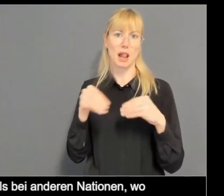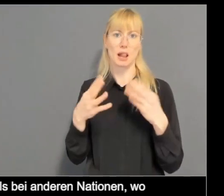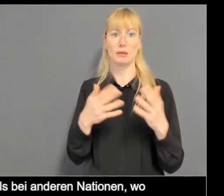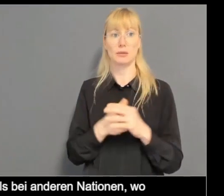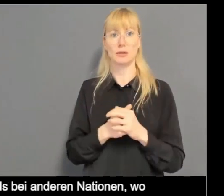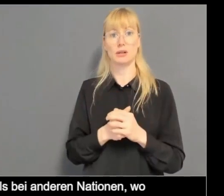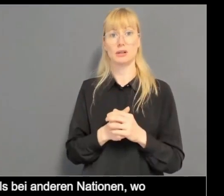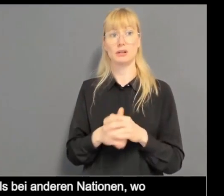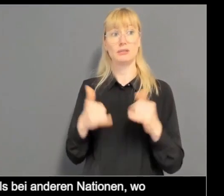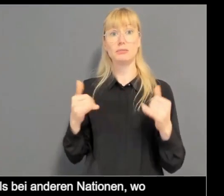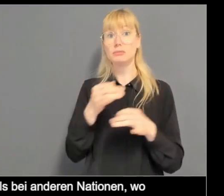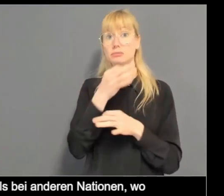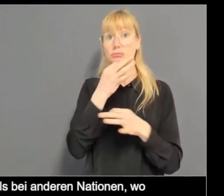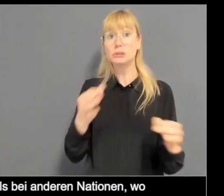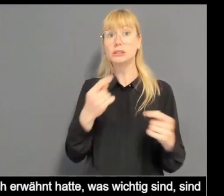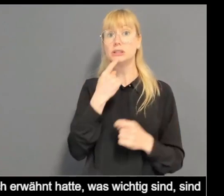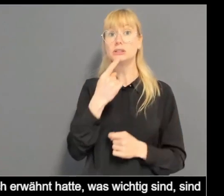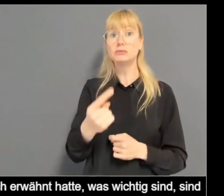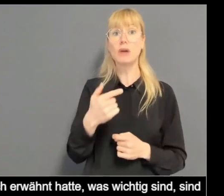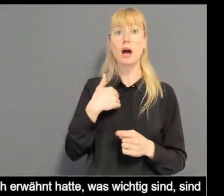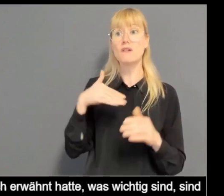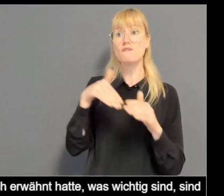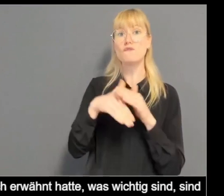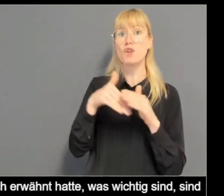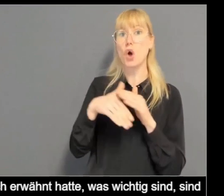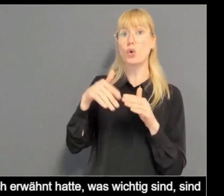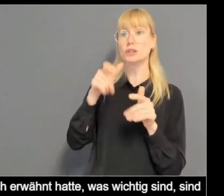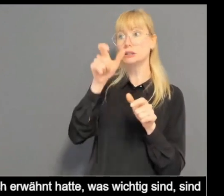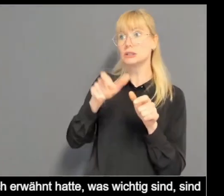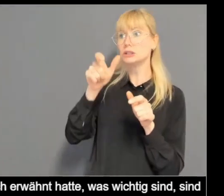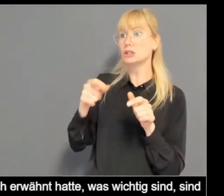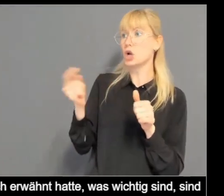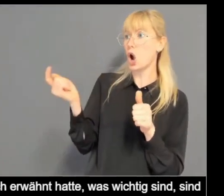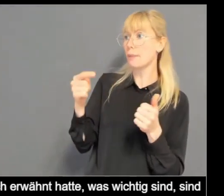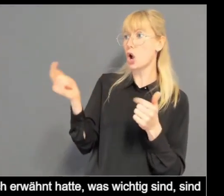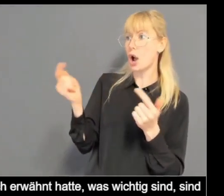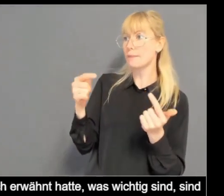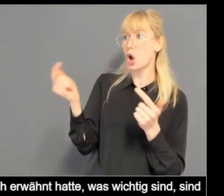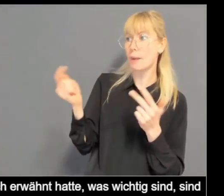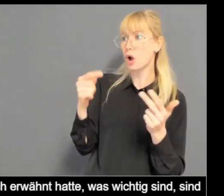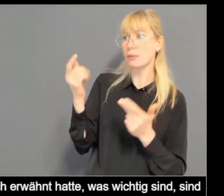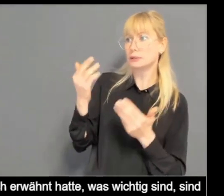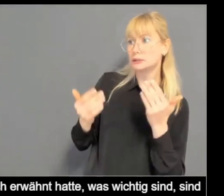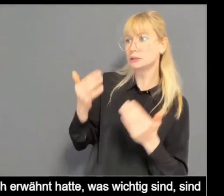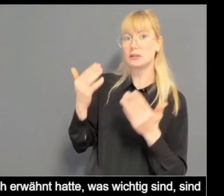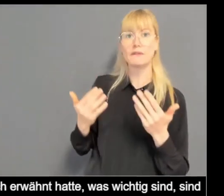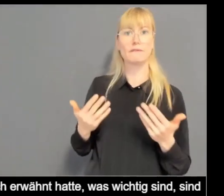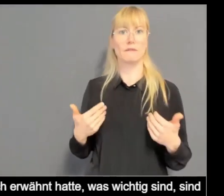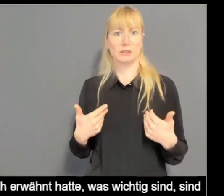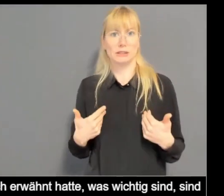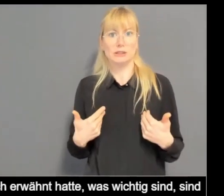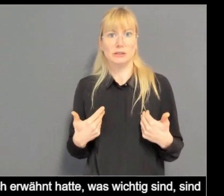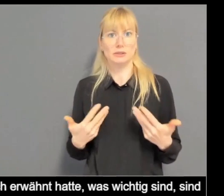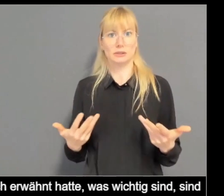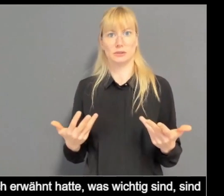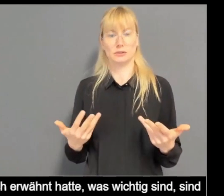auch handhaben, weil wir eben auch jetzt nicht exakt sagen können, wie viele werden an welchem Ort wann sich da anmelden. Und